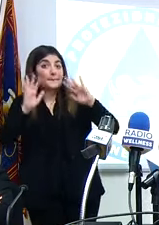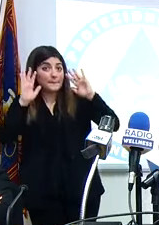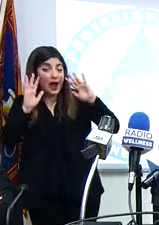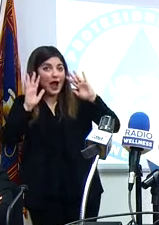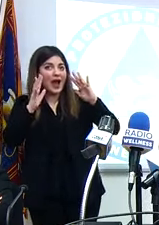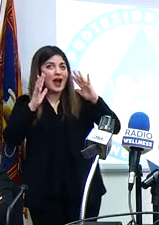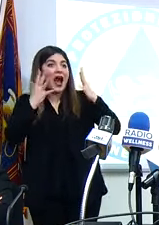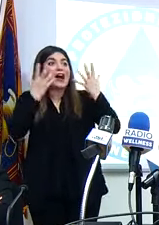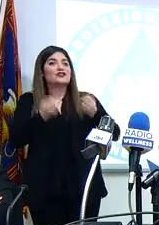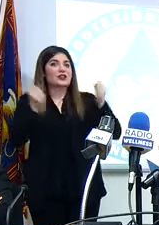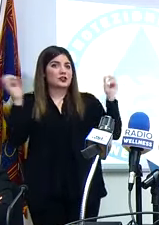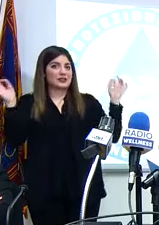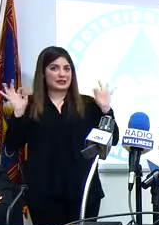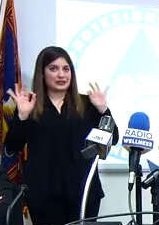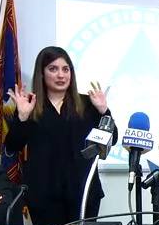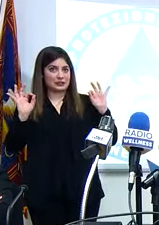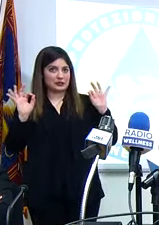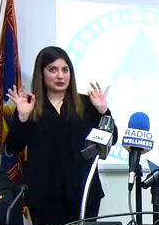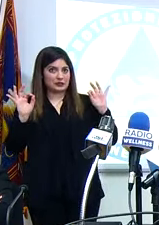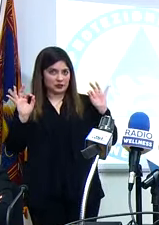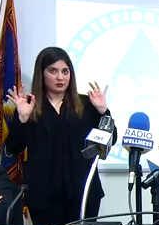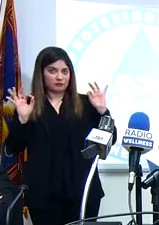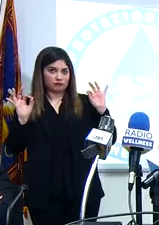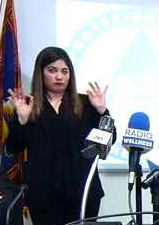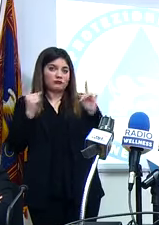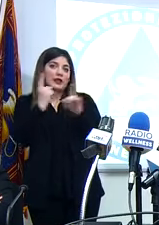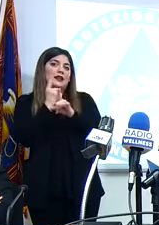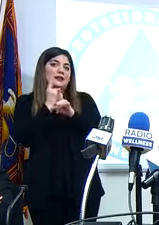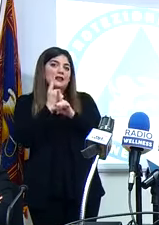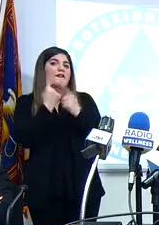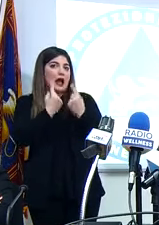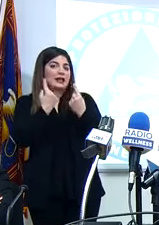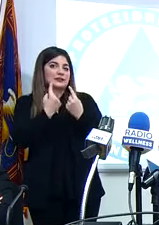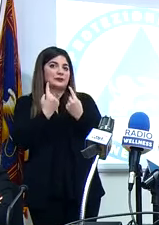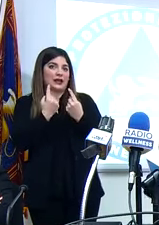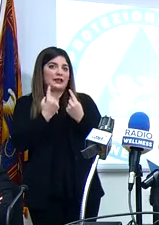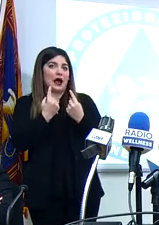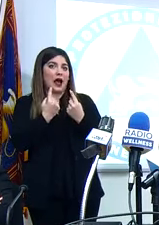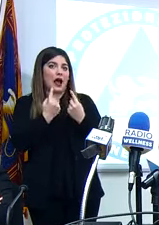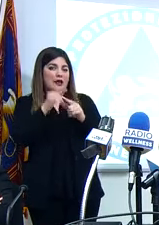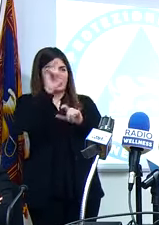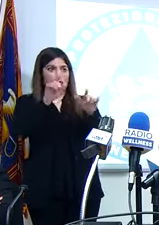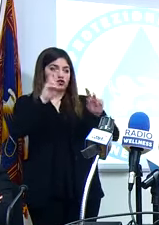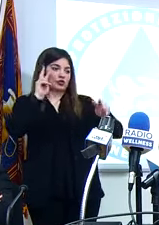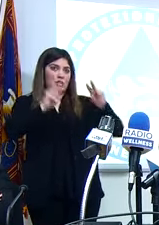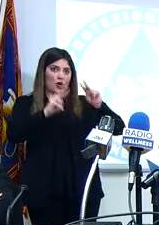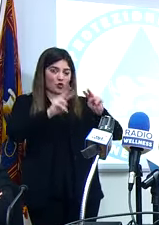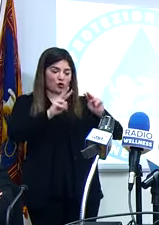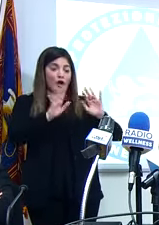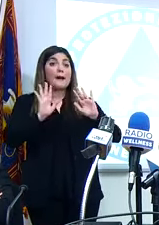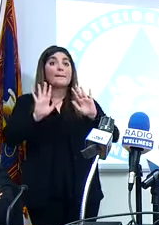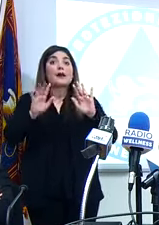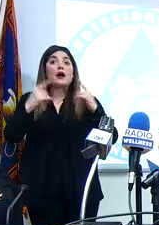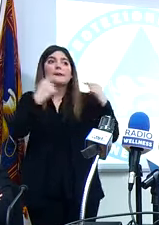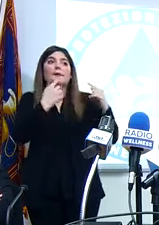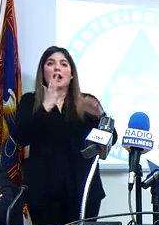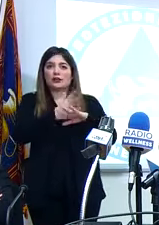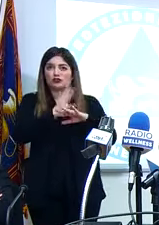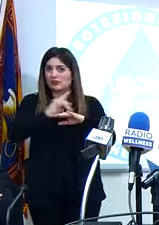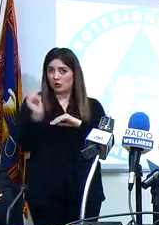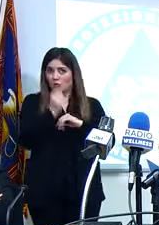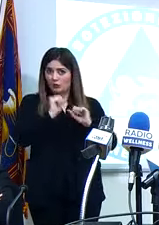accettate, non sono scienza, saranno accettate quando ci sia il vaglio di revisori che le valutano, però questi sono accessibili.